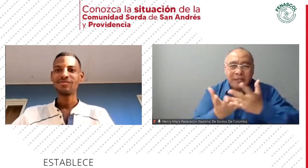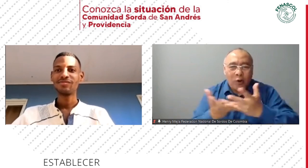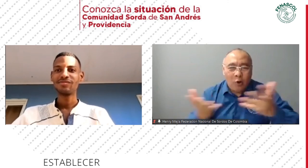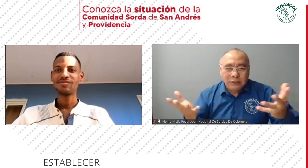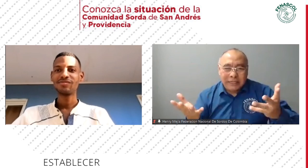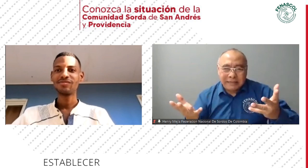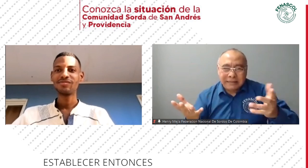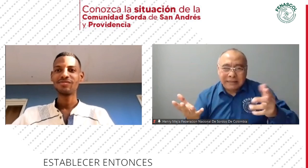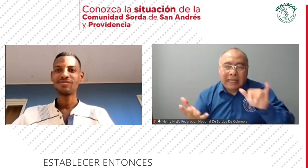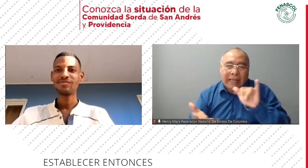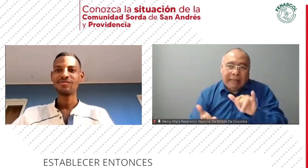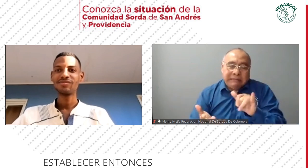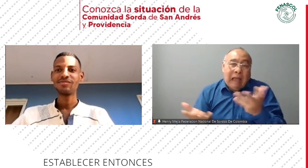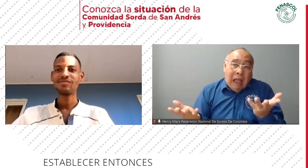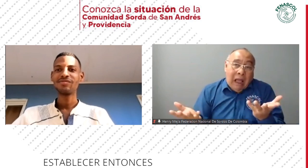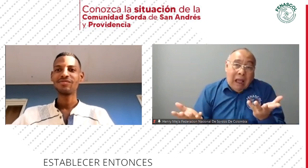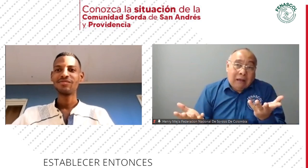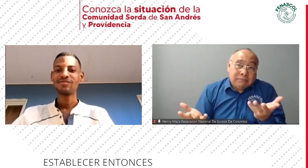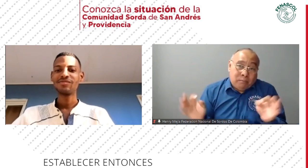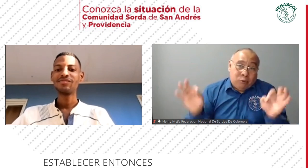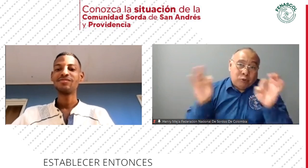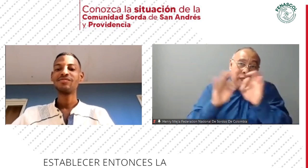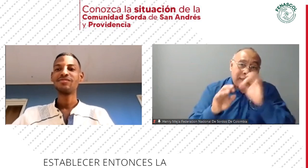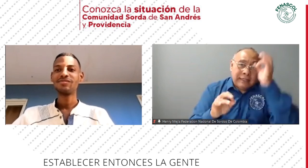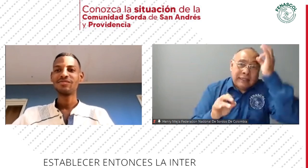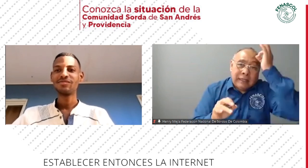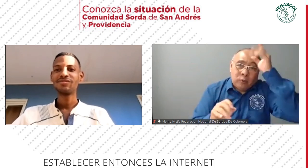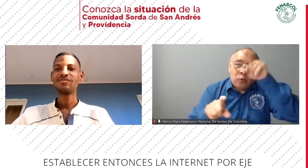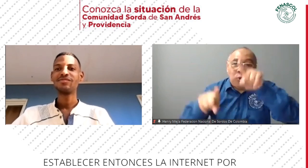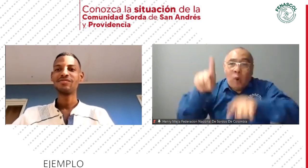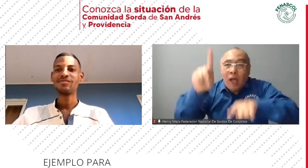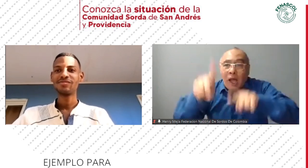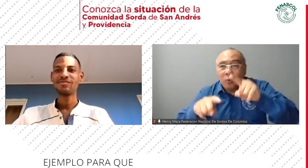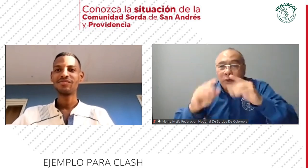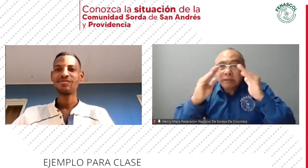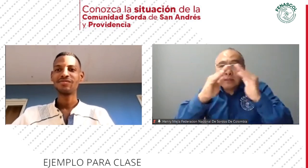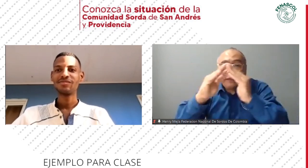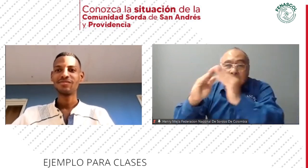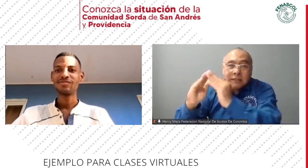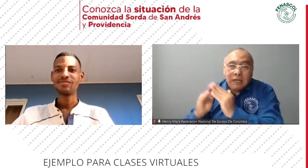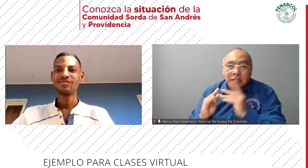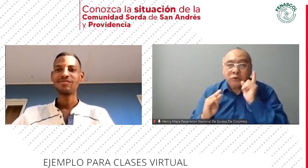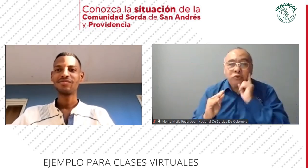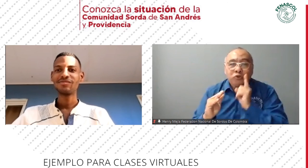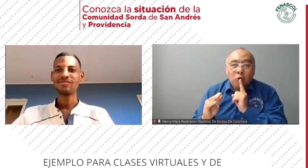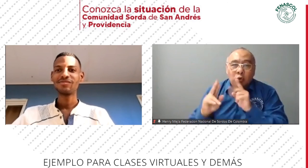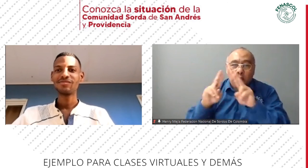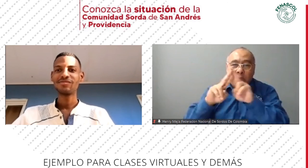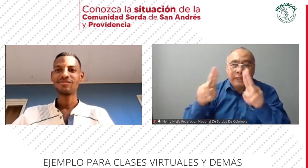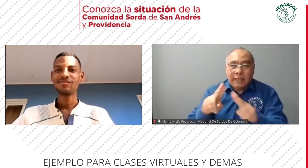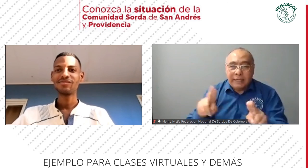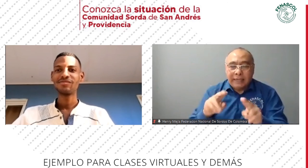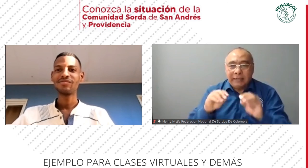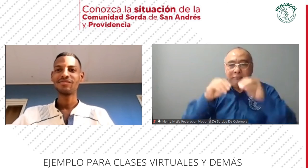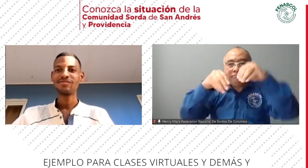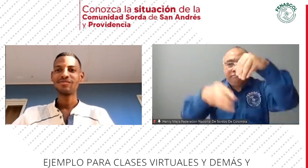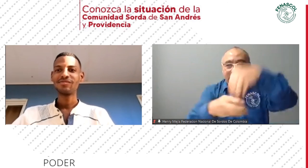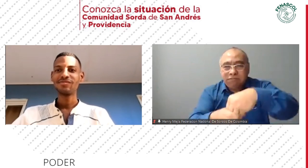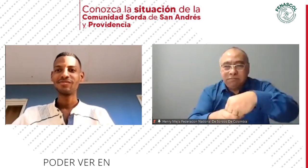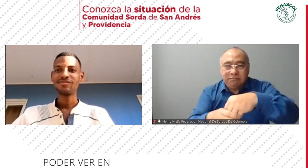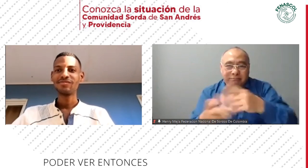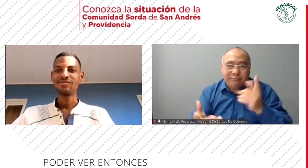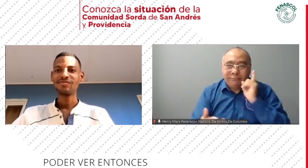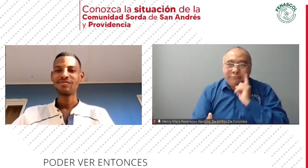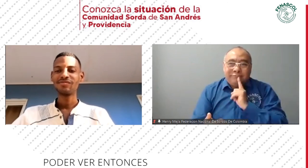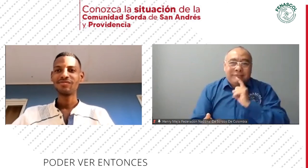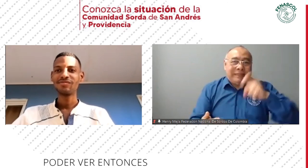entonces la internet por ejemplo para clases virtuales y demás y poder ver